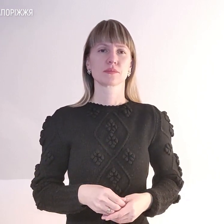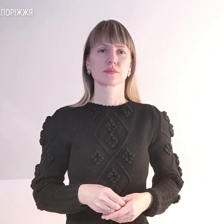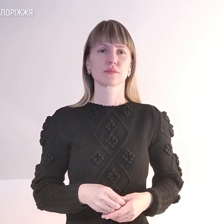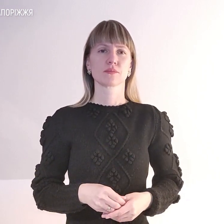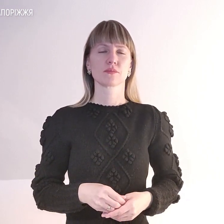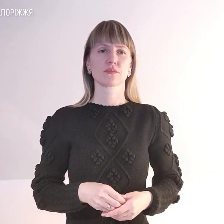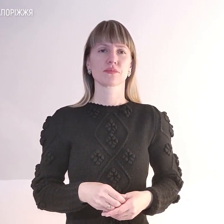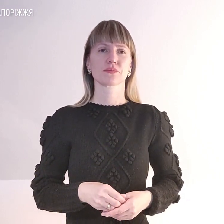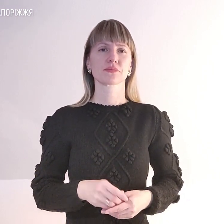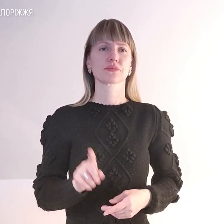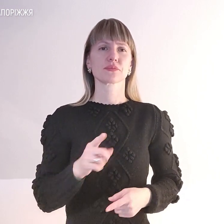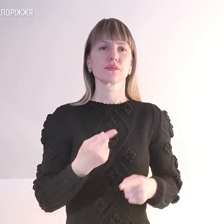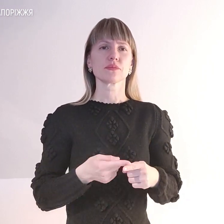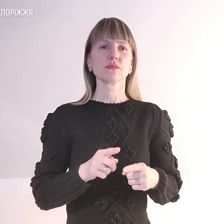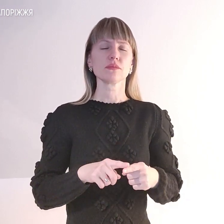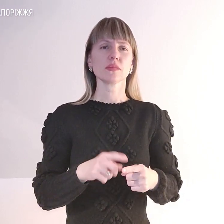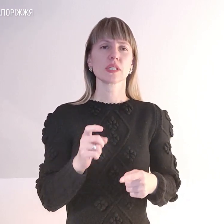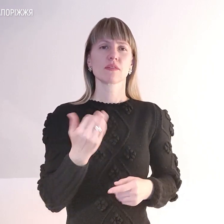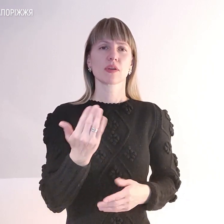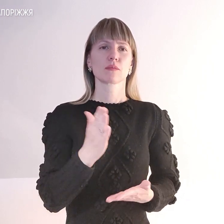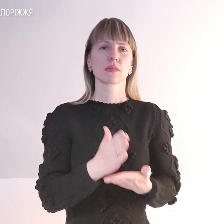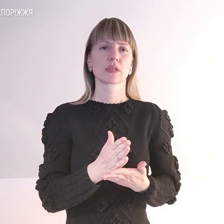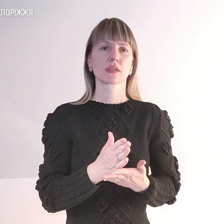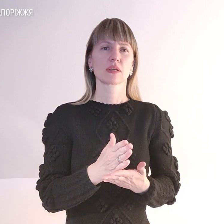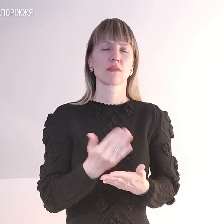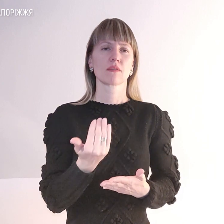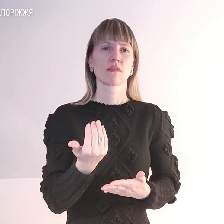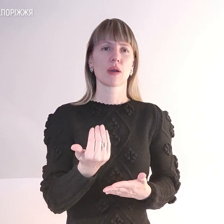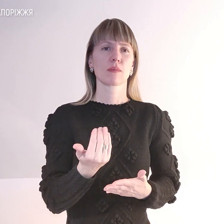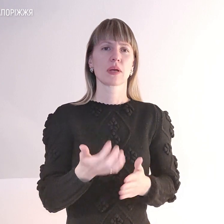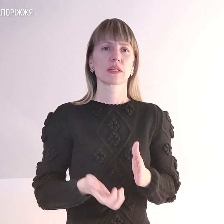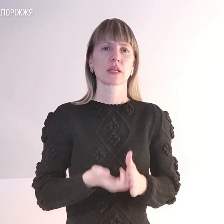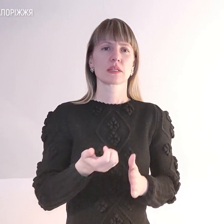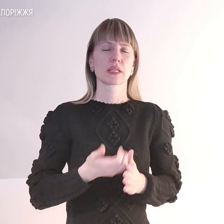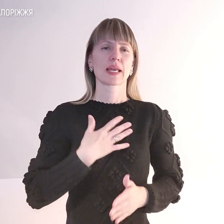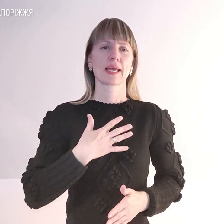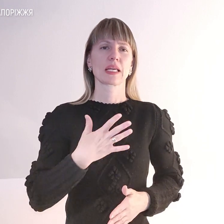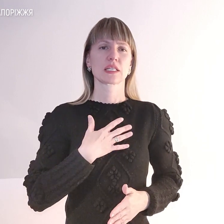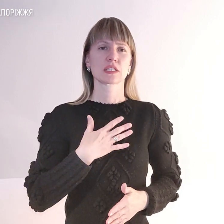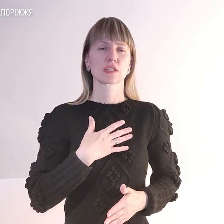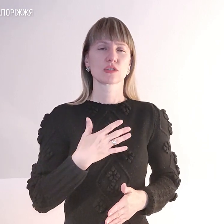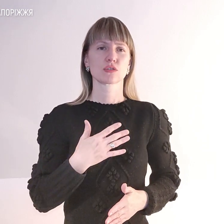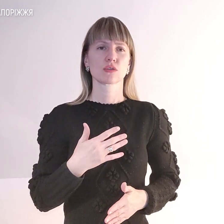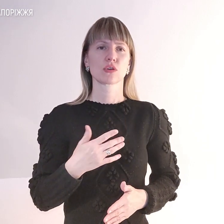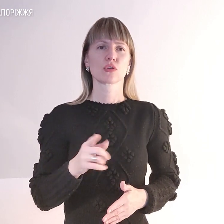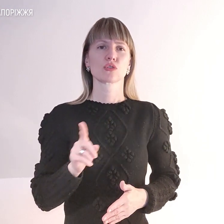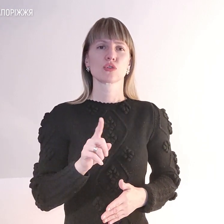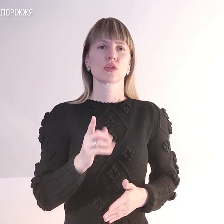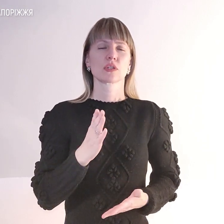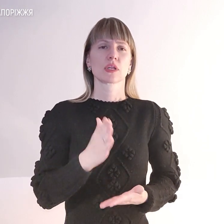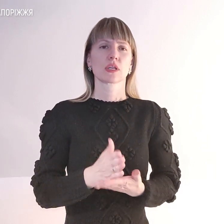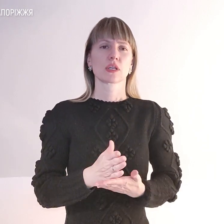Тобто, що це з вами відбувається? Нібито вам не достає кисню, нібито щось відбувається у вас,